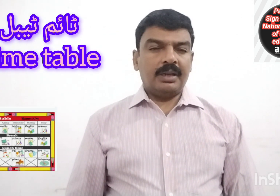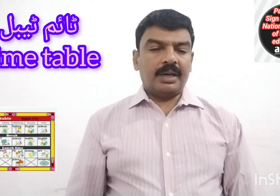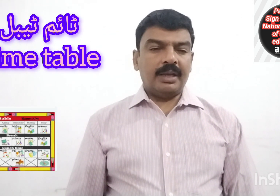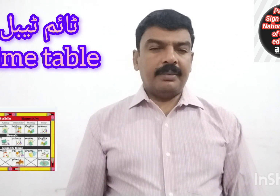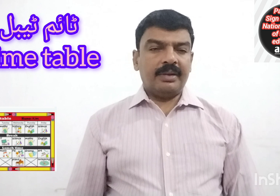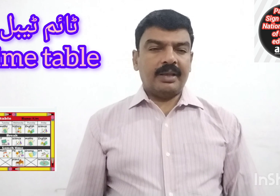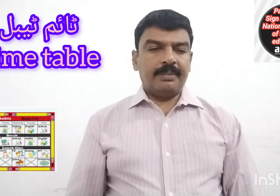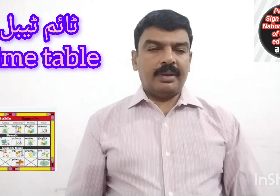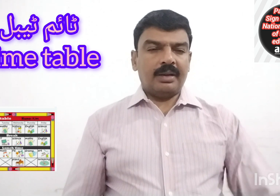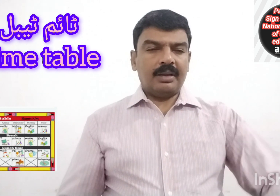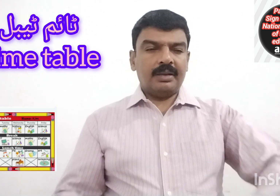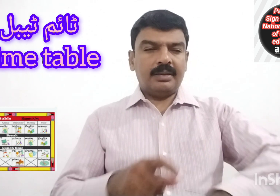टाइम टेबल,